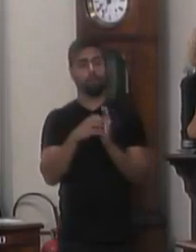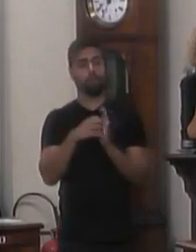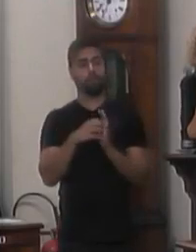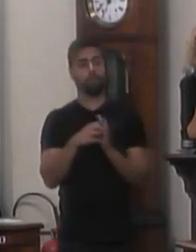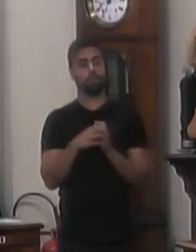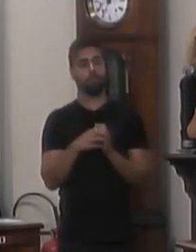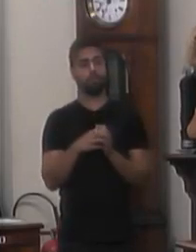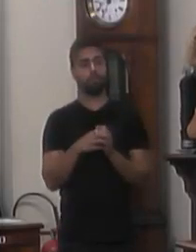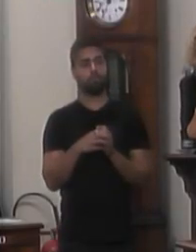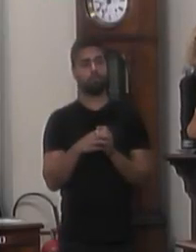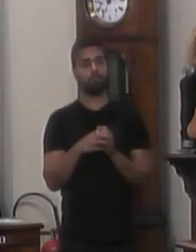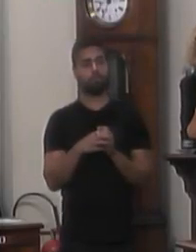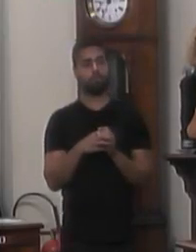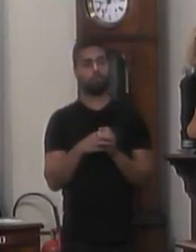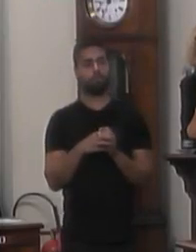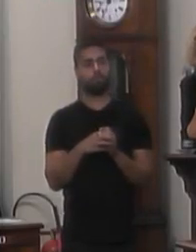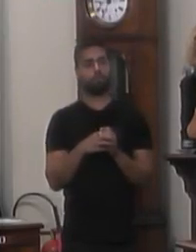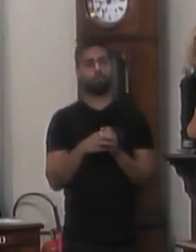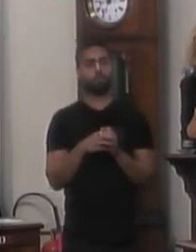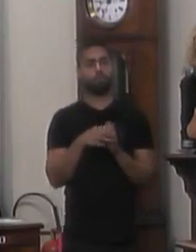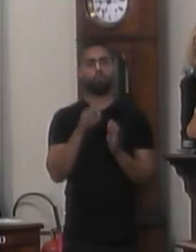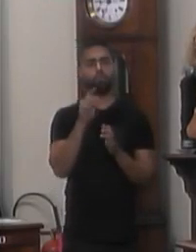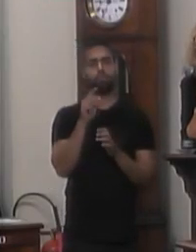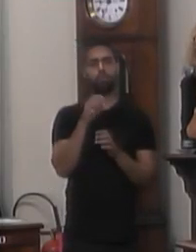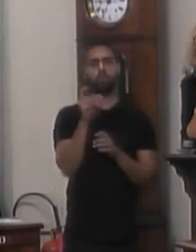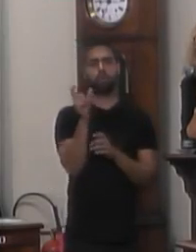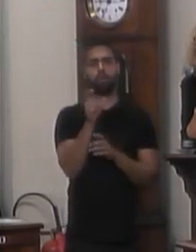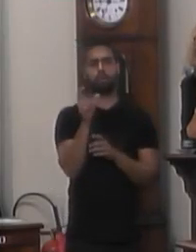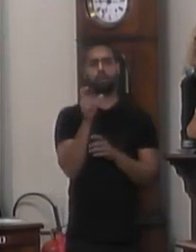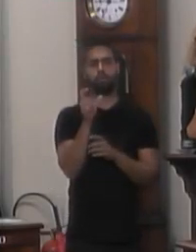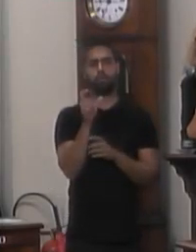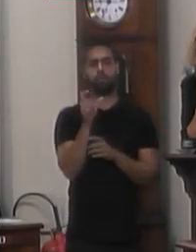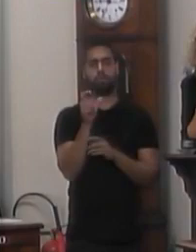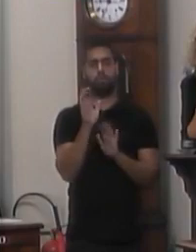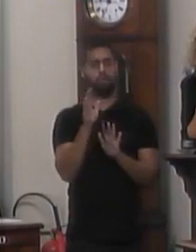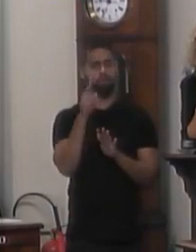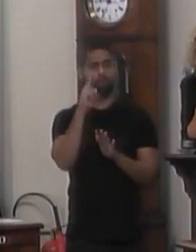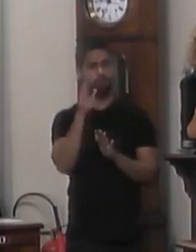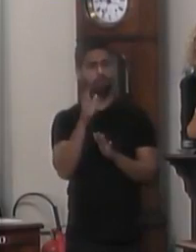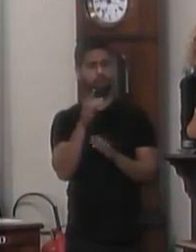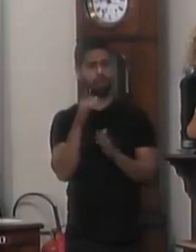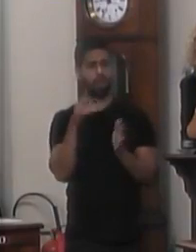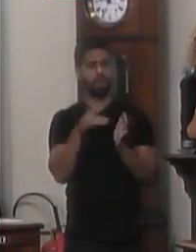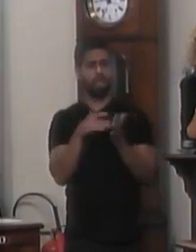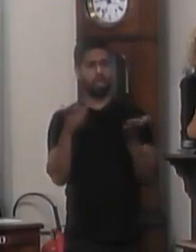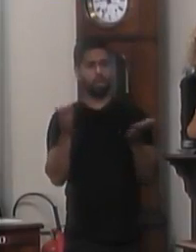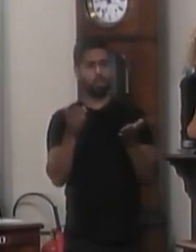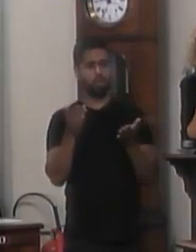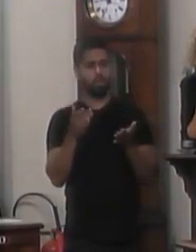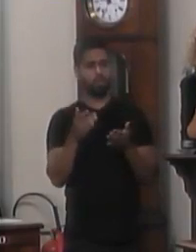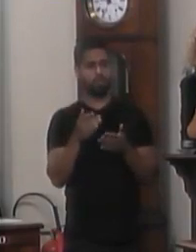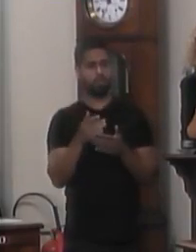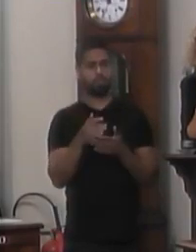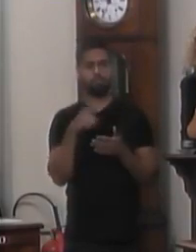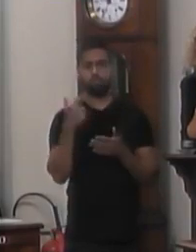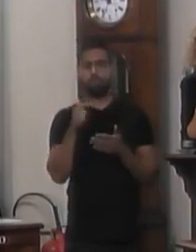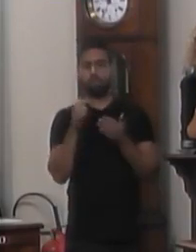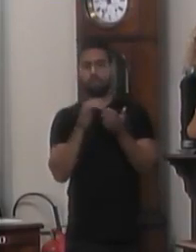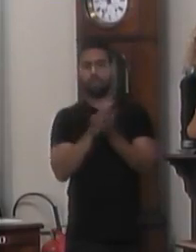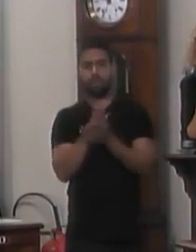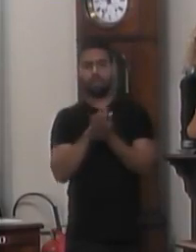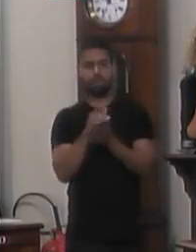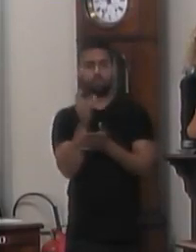sobre essa arrecadação dos cartões. Pelo que eu vejo, até o dia de hoje, a prefeitura não está arrecadando nada em cima do